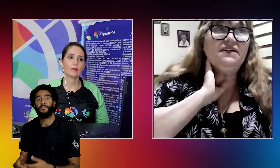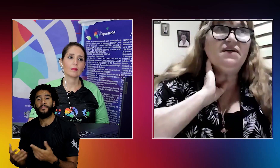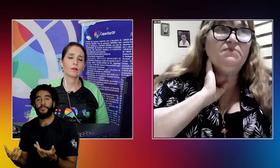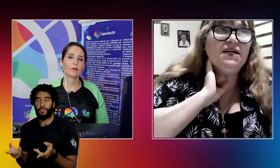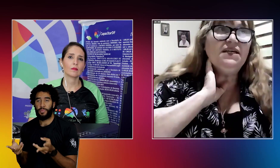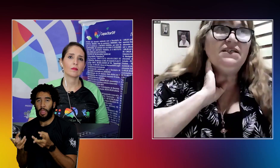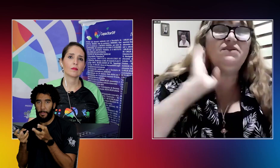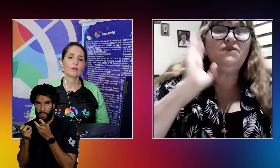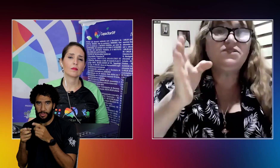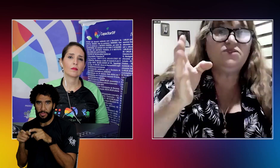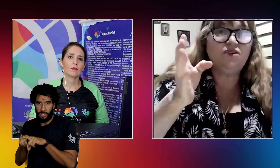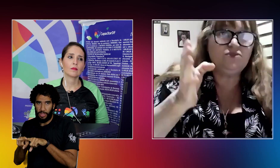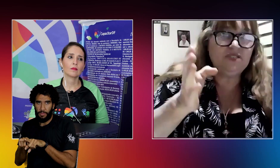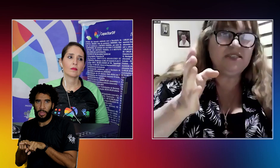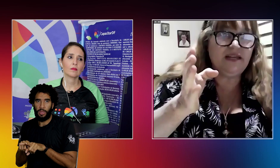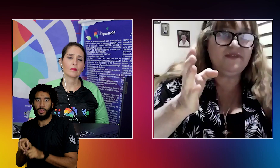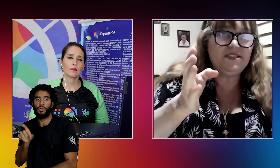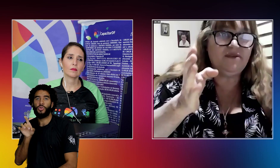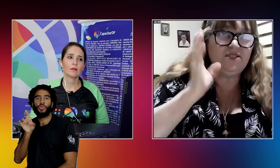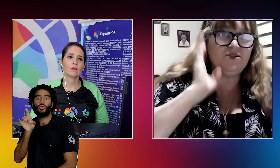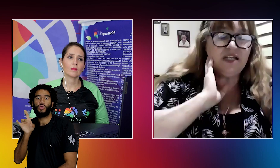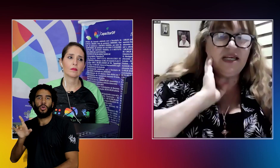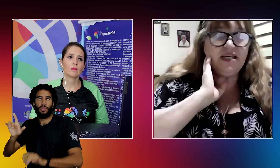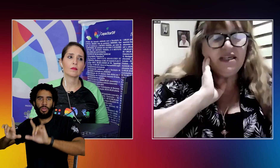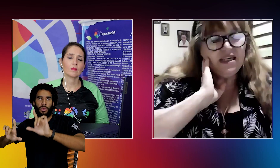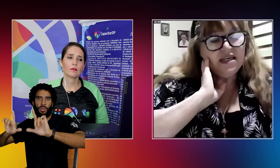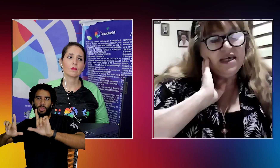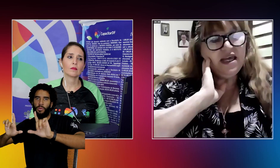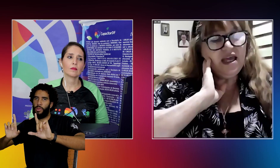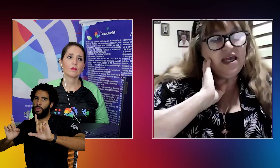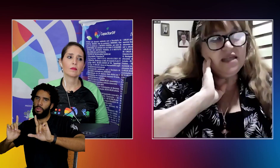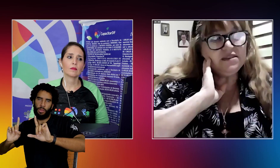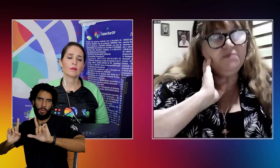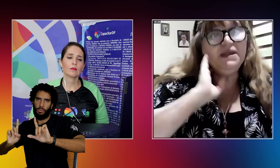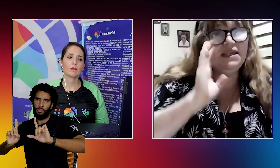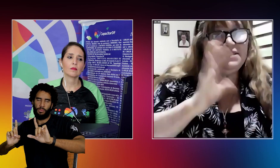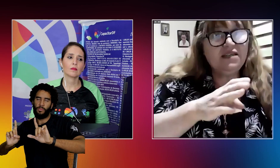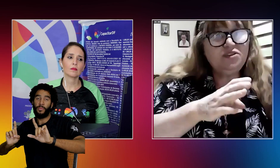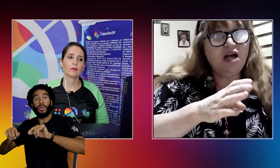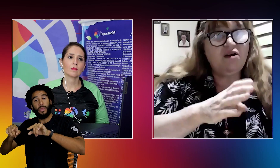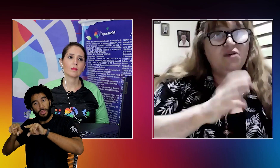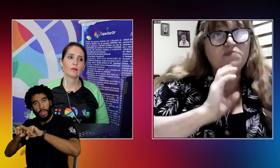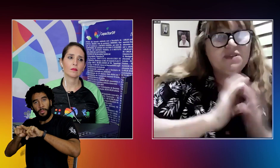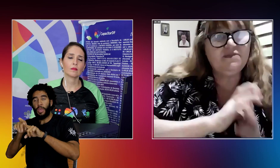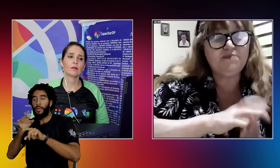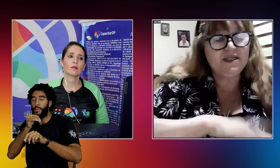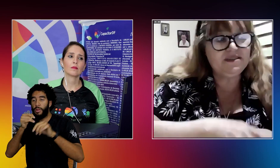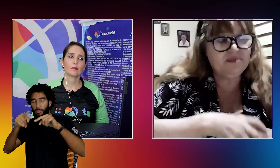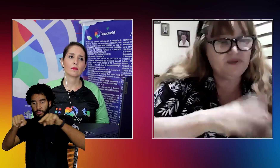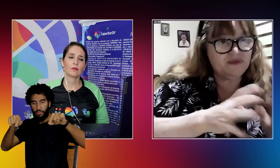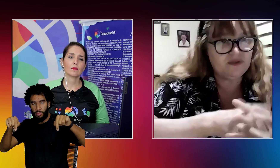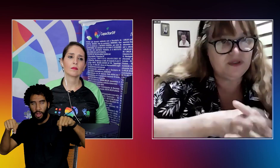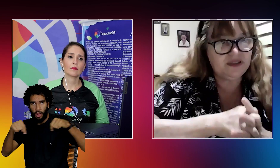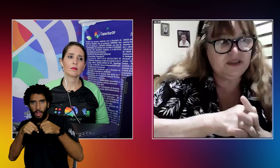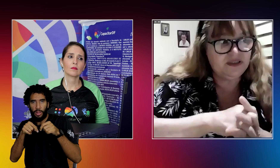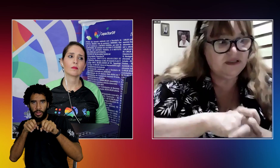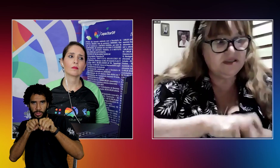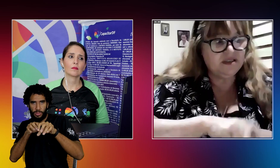observei também, que não é só na televisão isso, né? Também na sala de aula. Por exemplo, eu sou